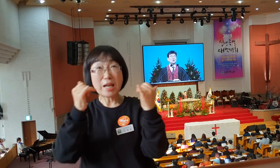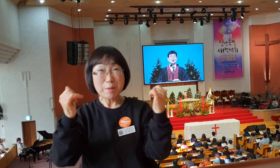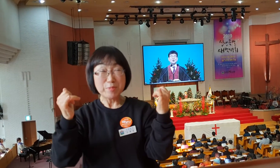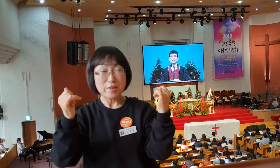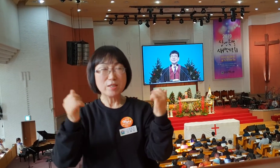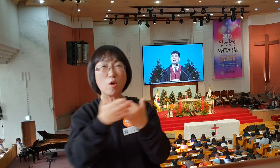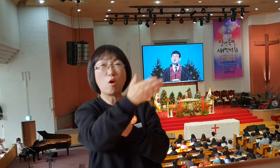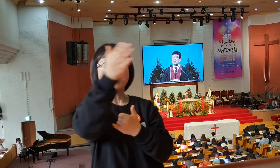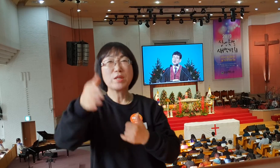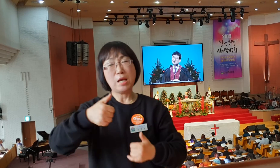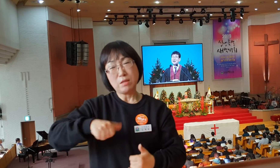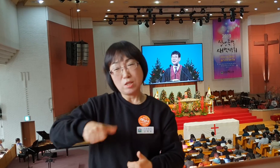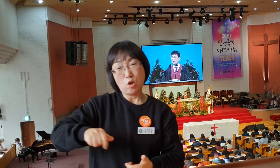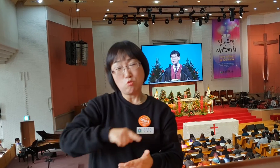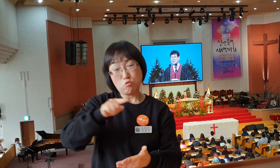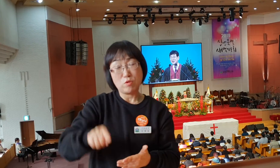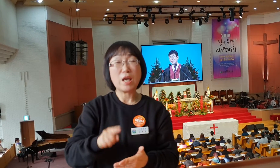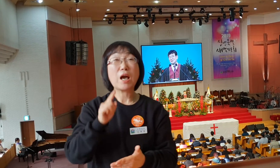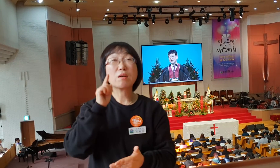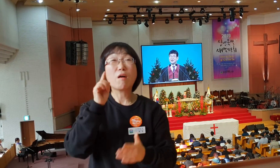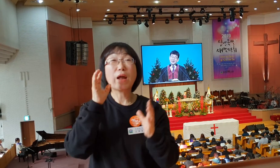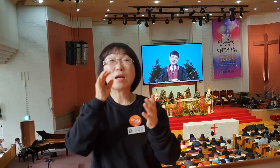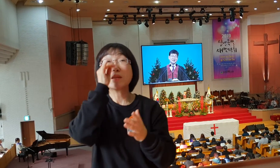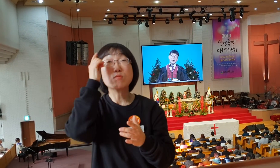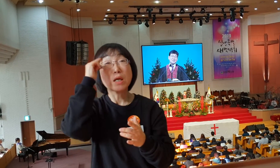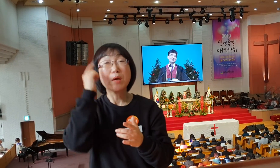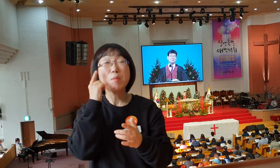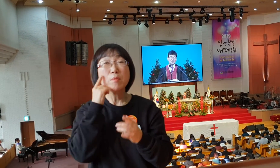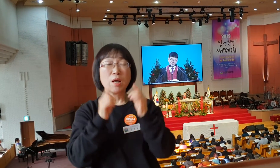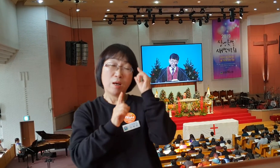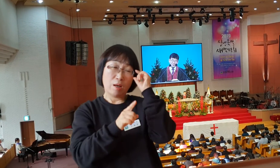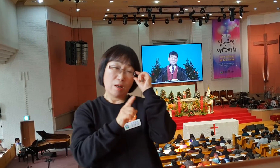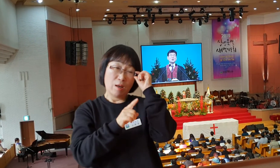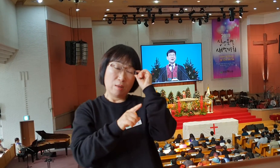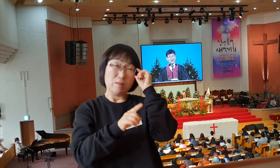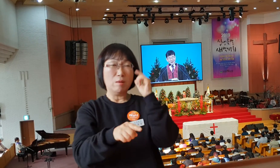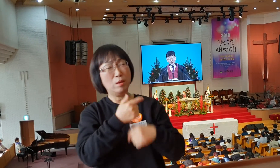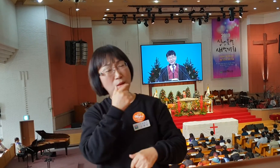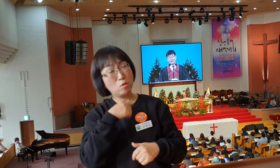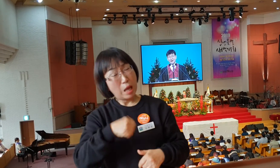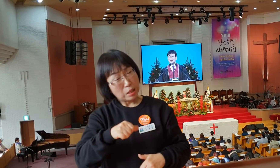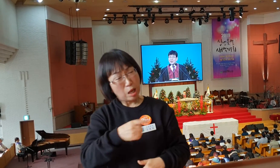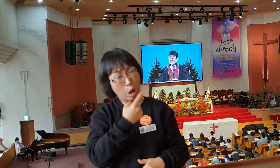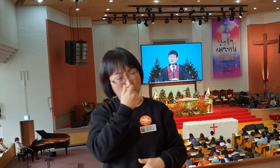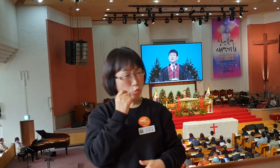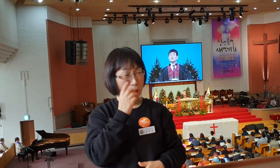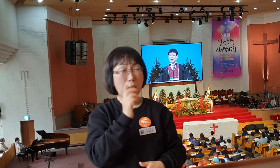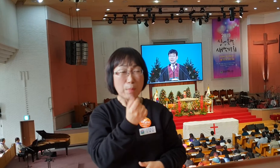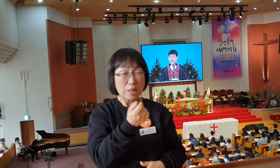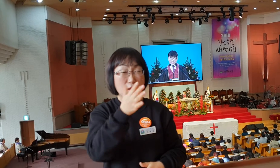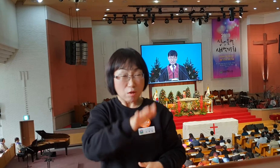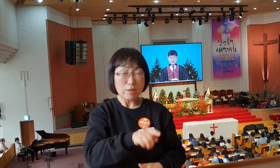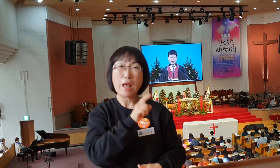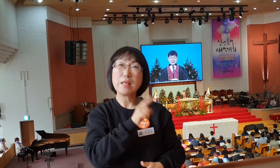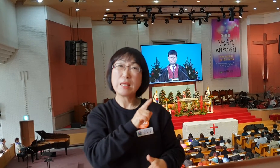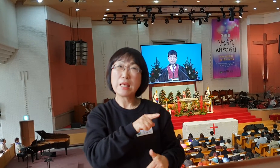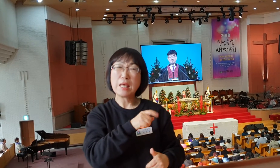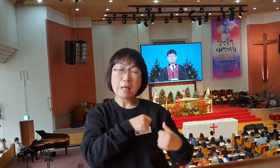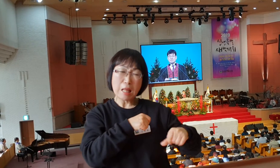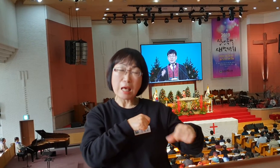여러분들의 자녀 중에 그런 아이가 있다고 생각해 보세요 얘는 참 부족한 게 많아요 하지만 그런데 얘는